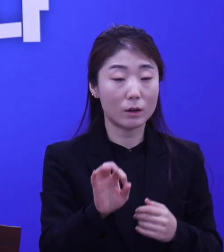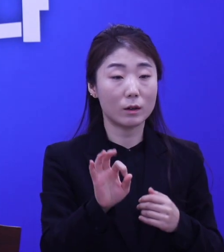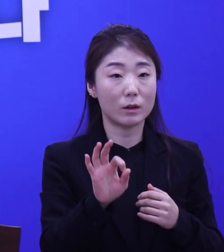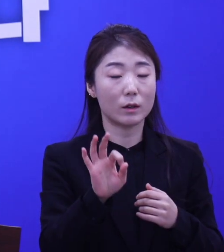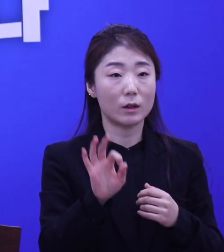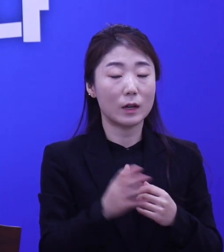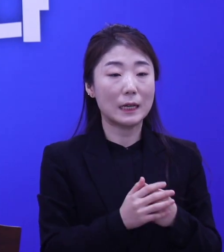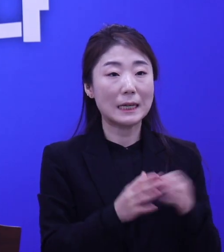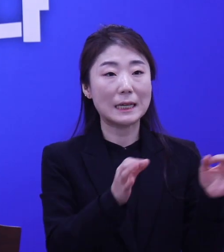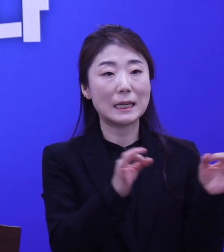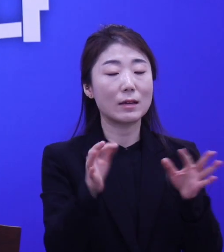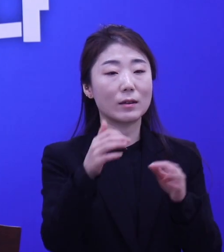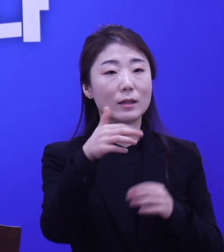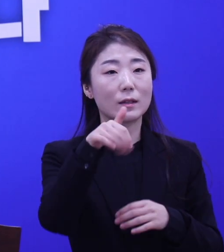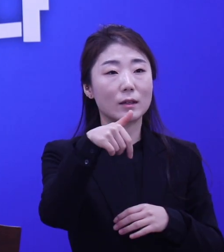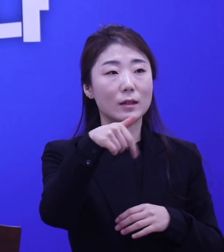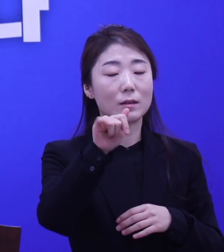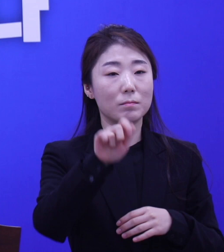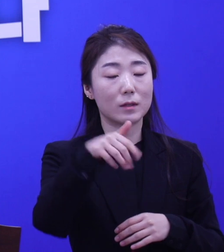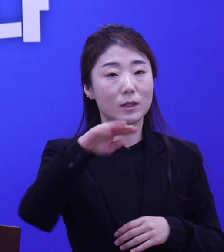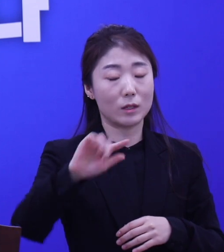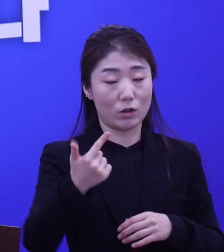확진자 1명이 입원해 있습니다.